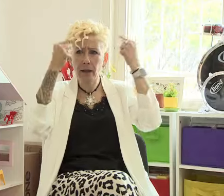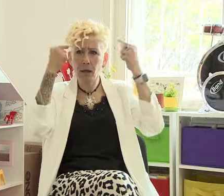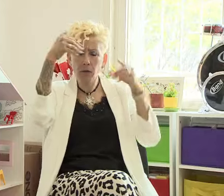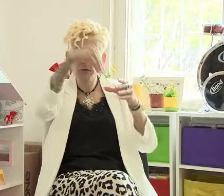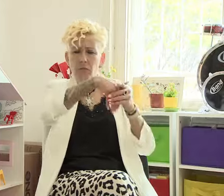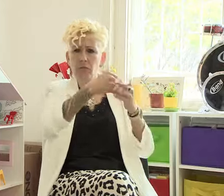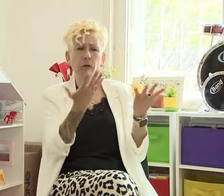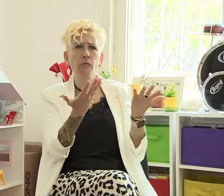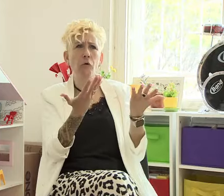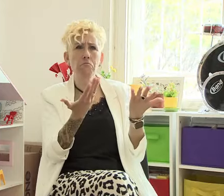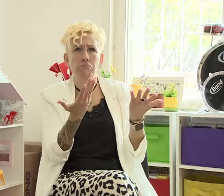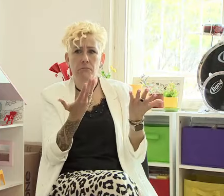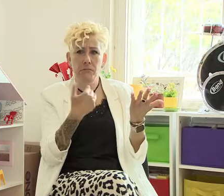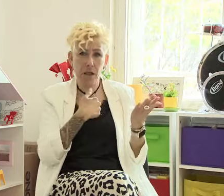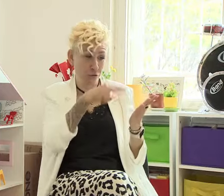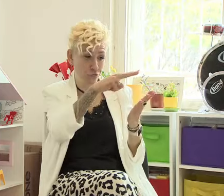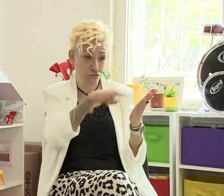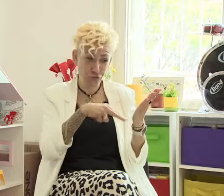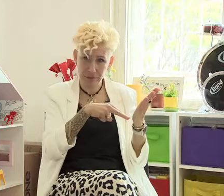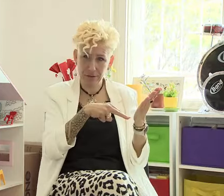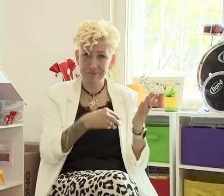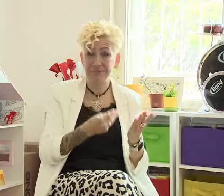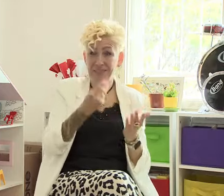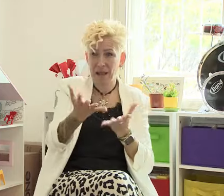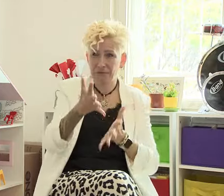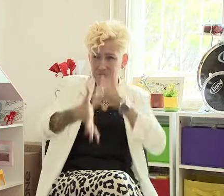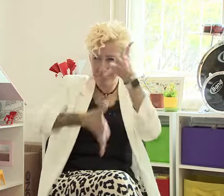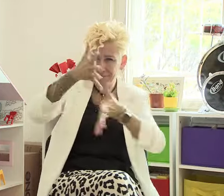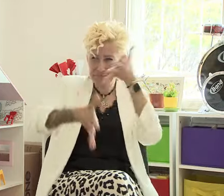След това повтаряме урока и го дообяснявам.